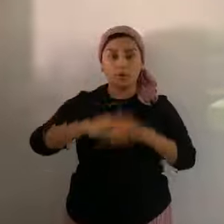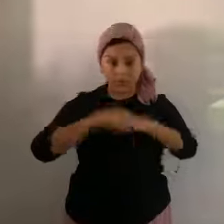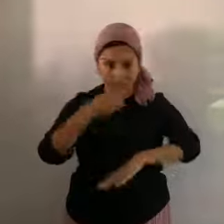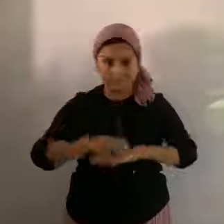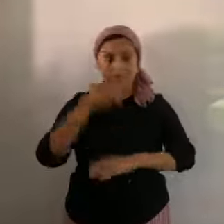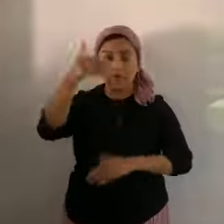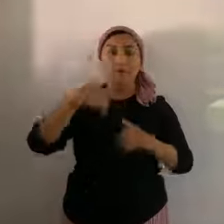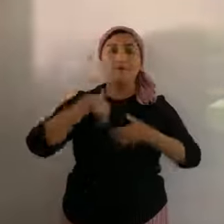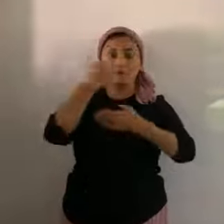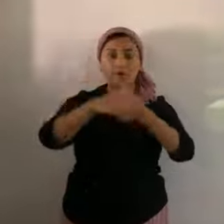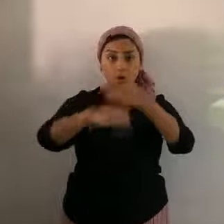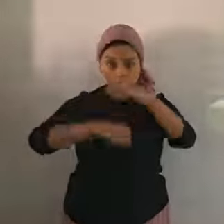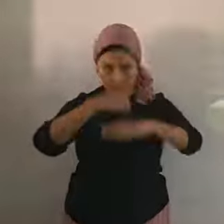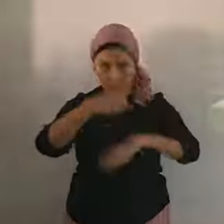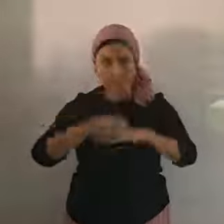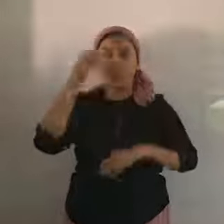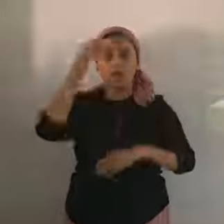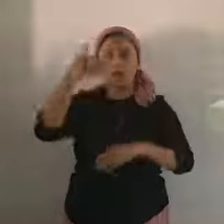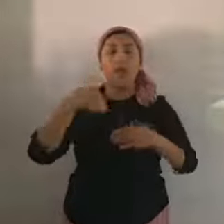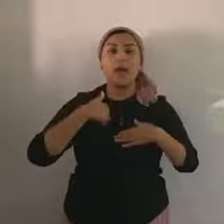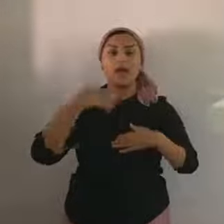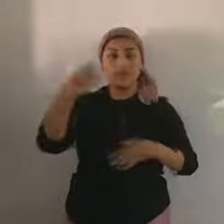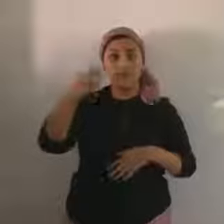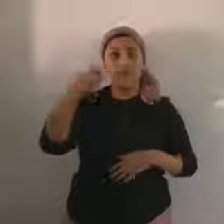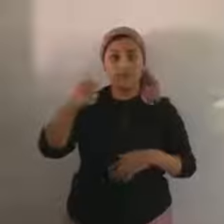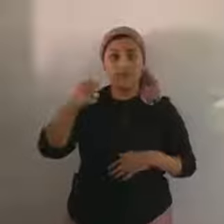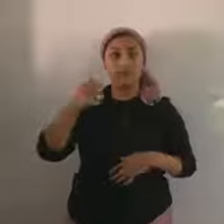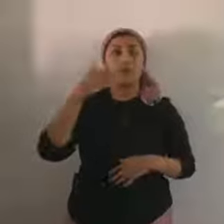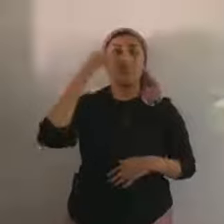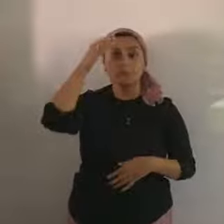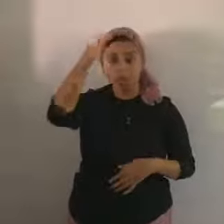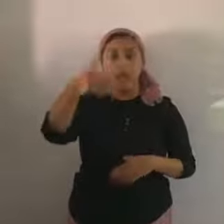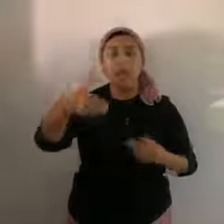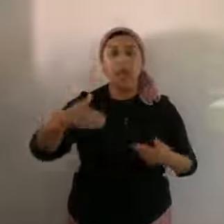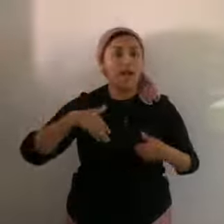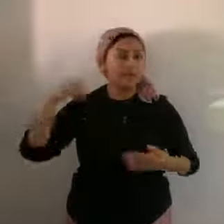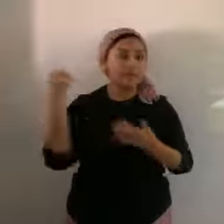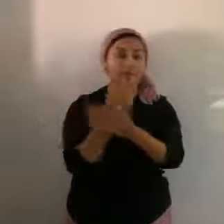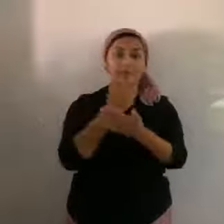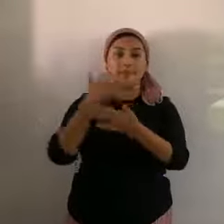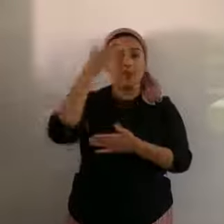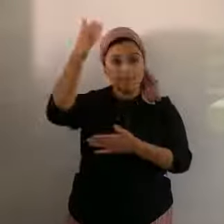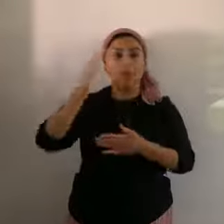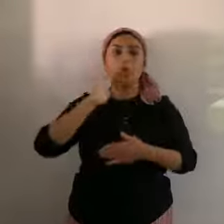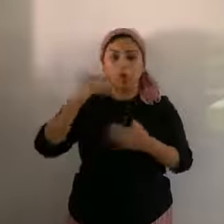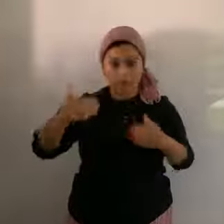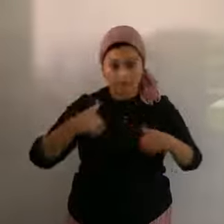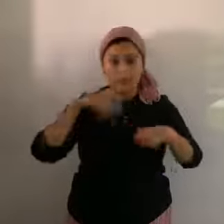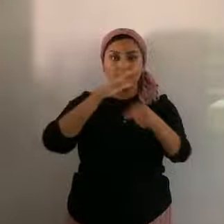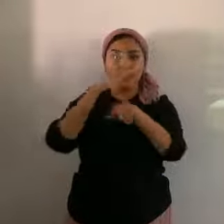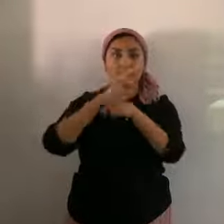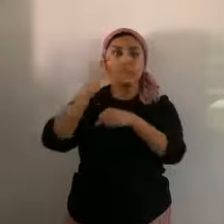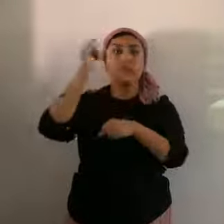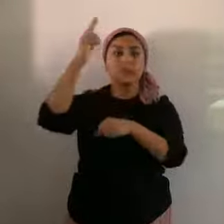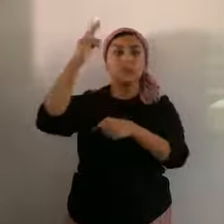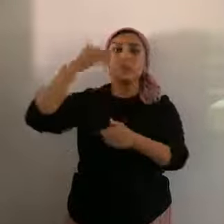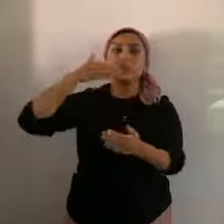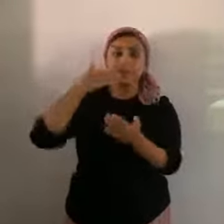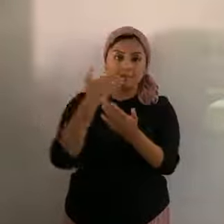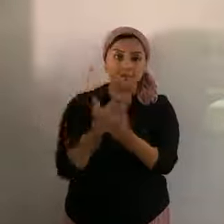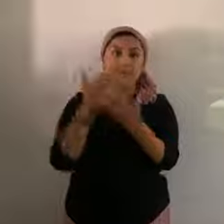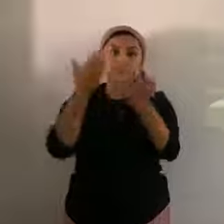faltará pan, no faltará leche para nuestros niños. No faltará nada en la gran tribulación, porque Yahweh es